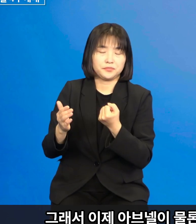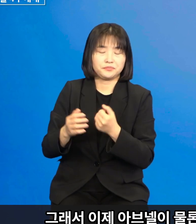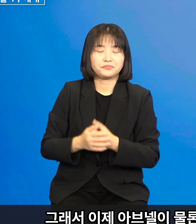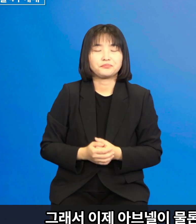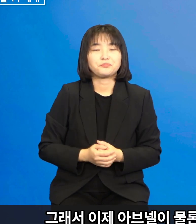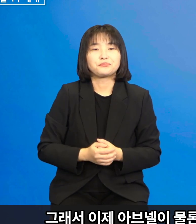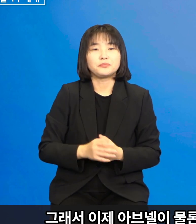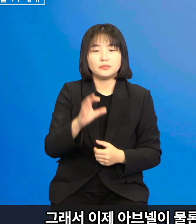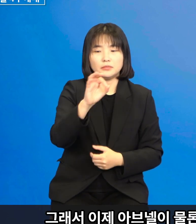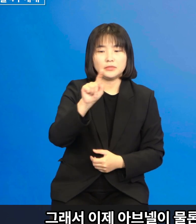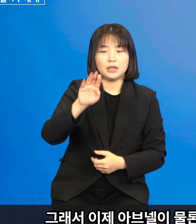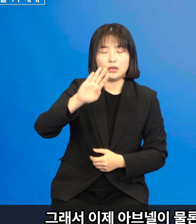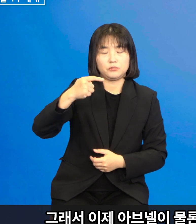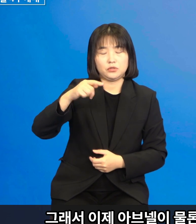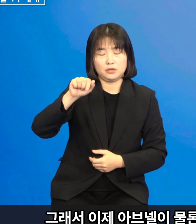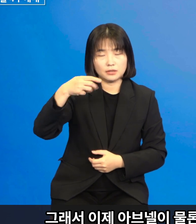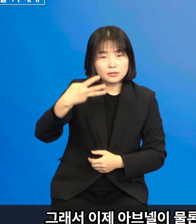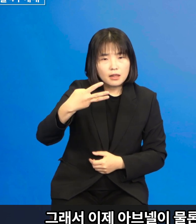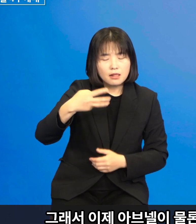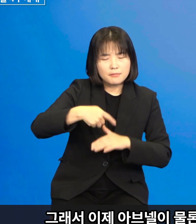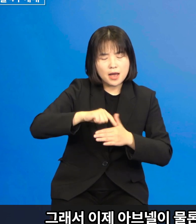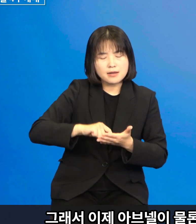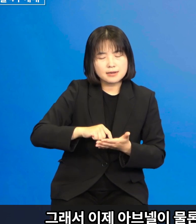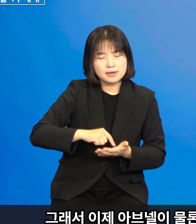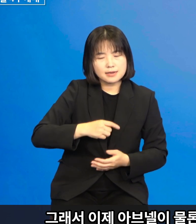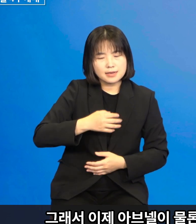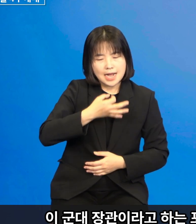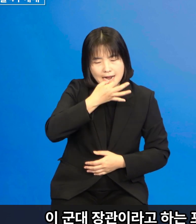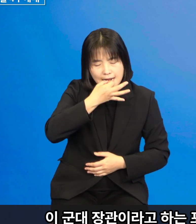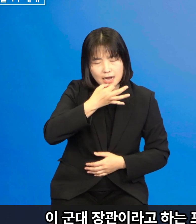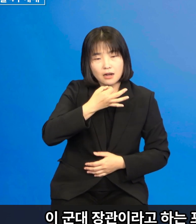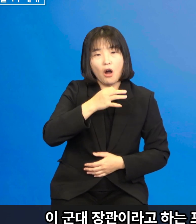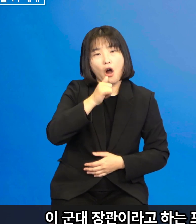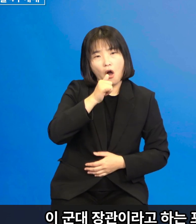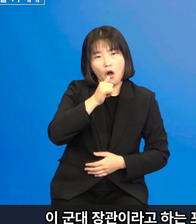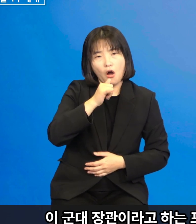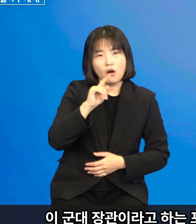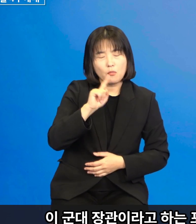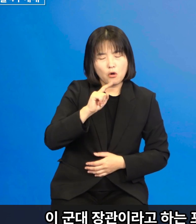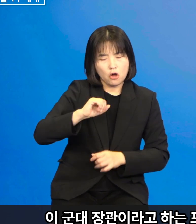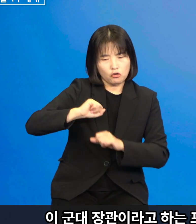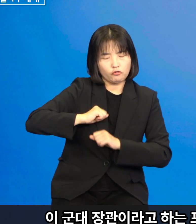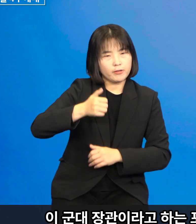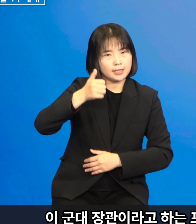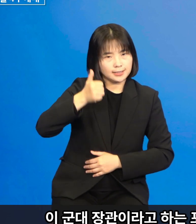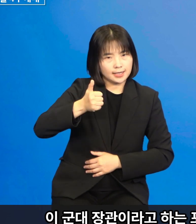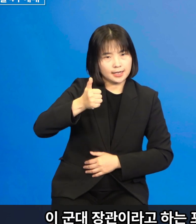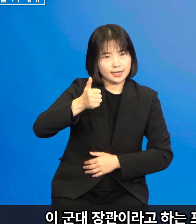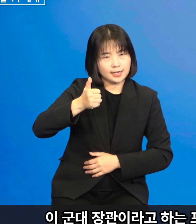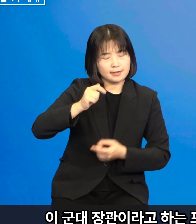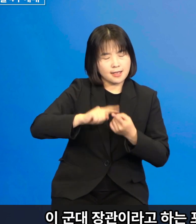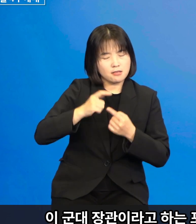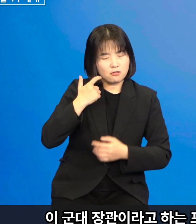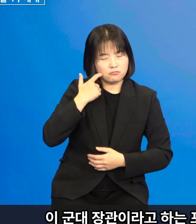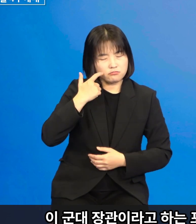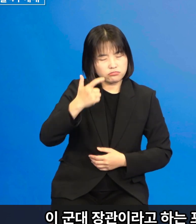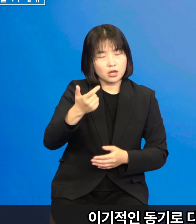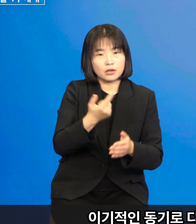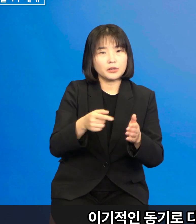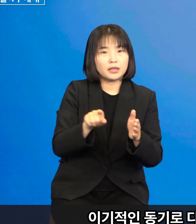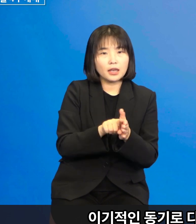아브넬이, 물론 마음에 이기적인 동기가 있었죠. 이 군대 장관이라고 하는 포지션을 계속 유지하기